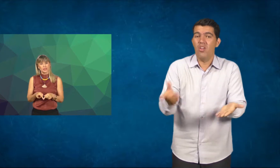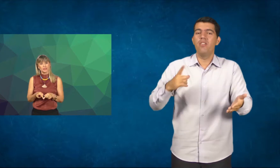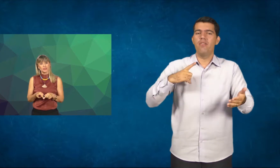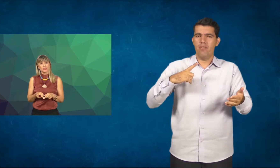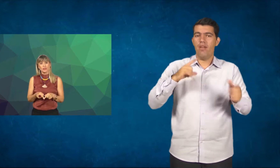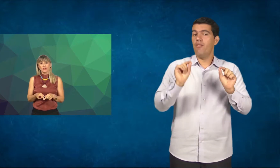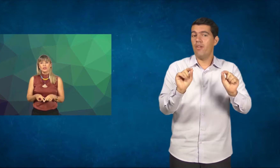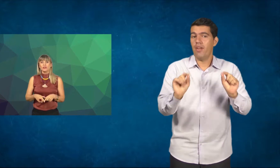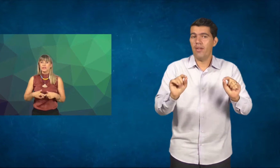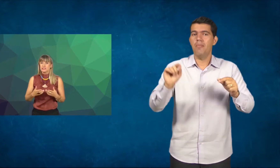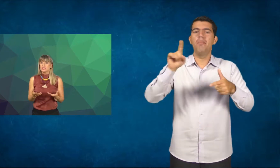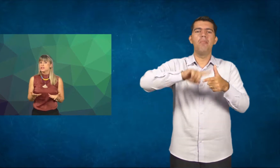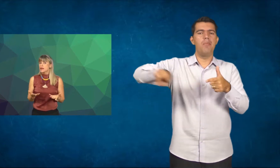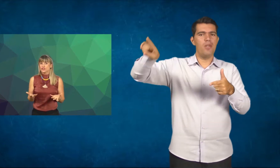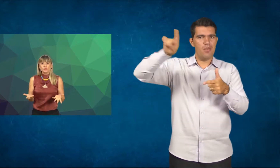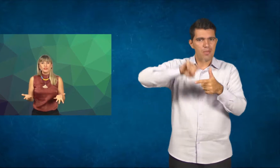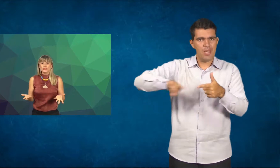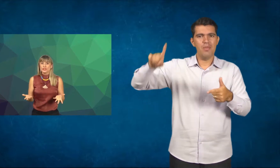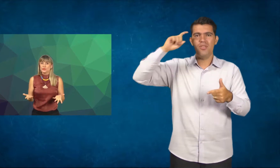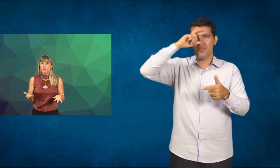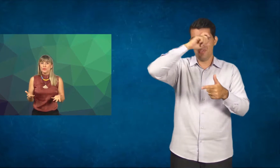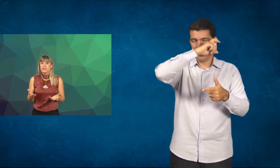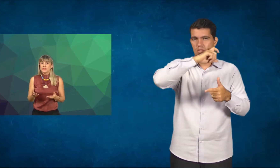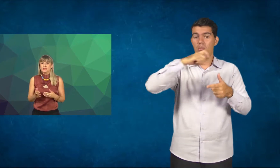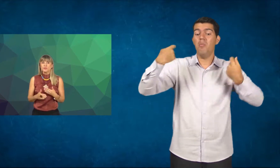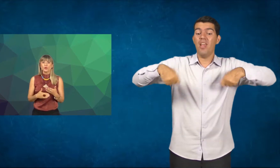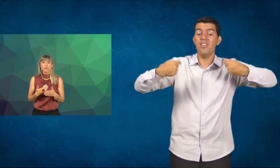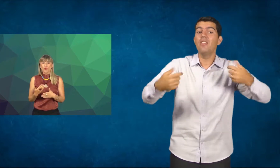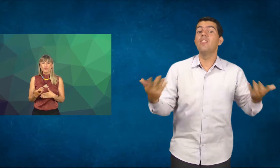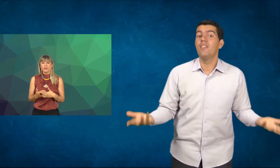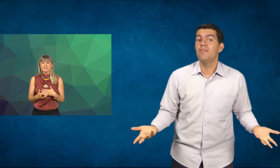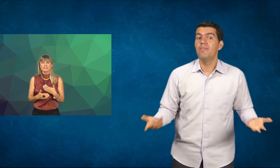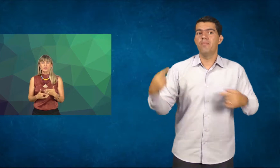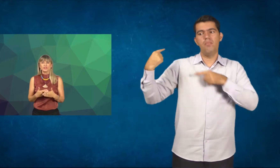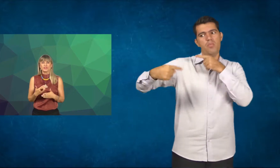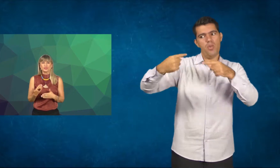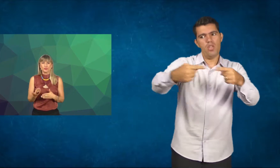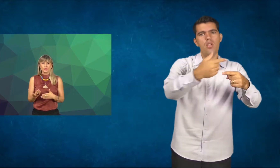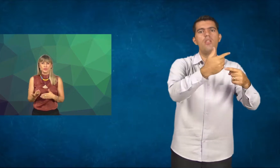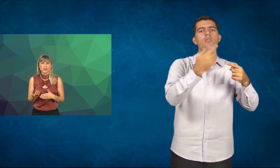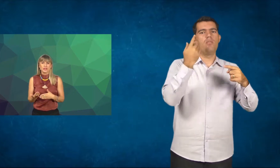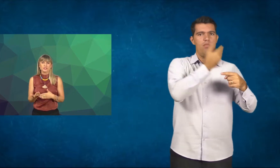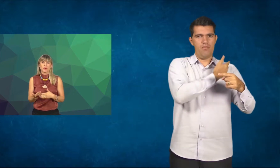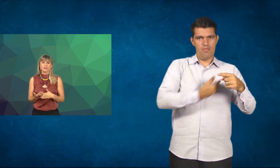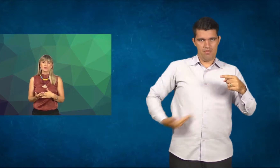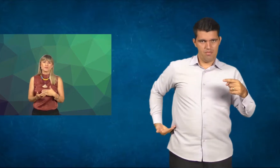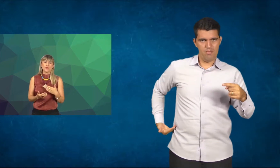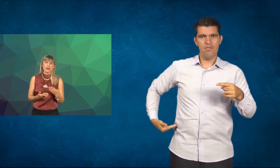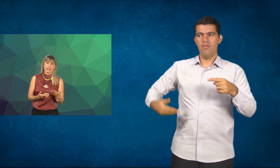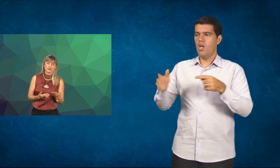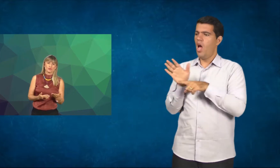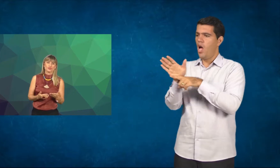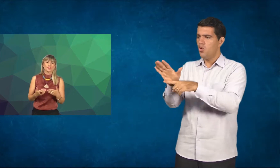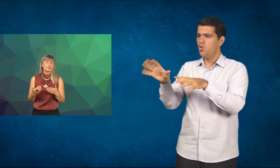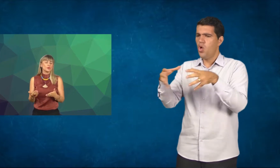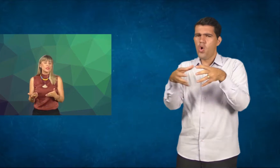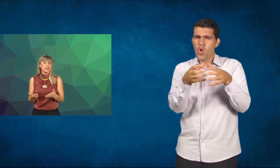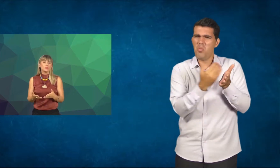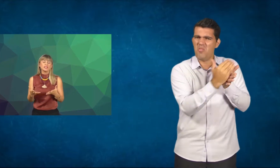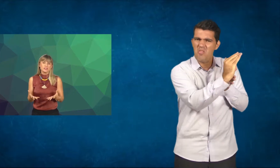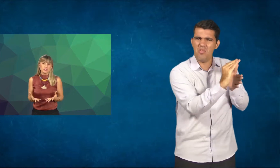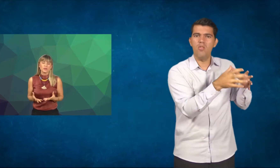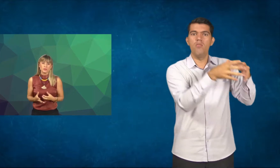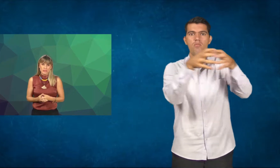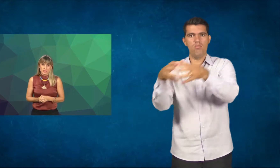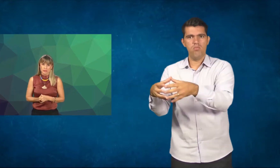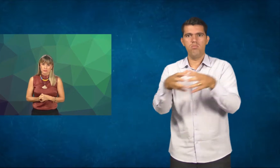no presente e necessidade de políticas públicas que promovam a inserção desses grupos em espaços democráticos e de